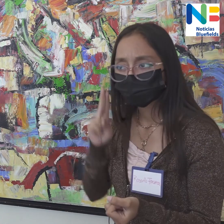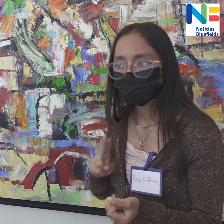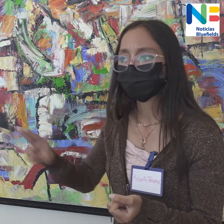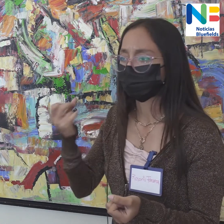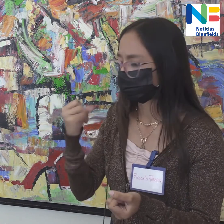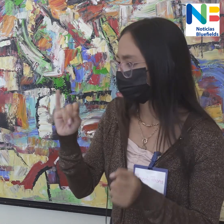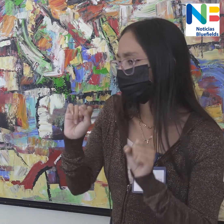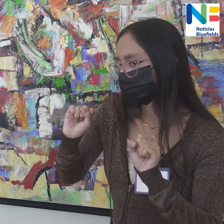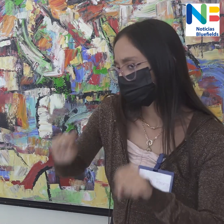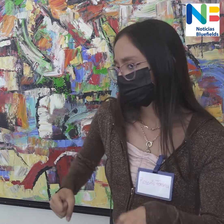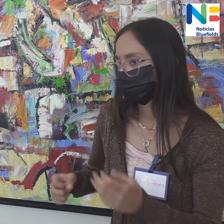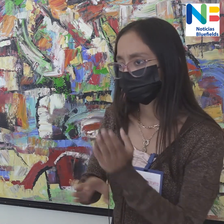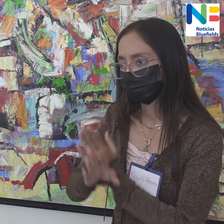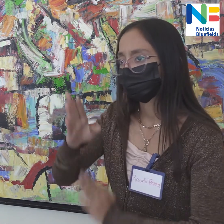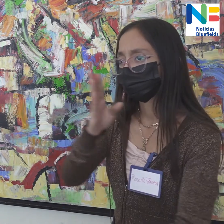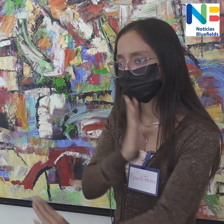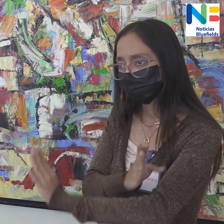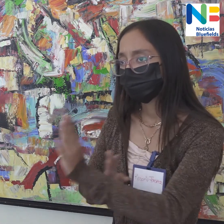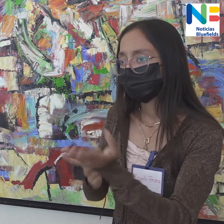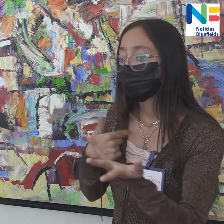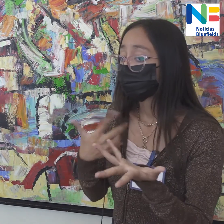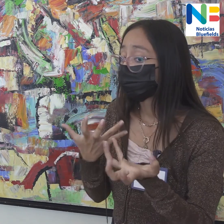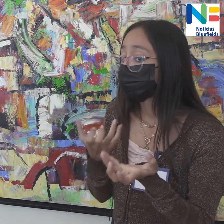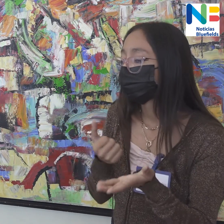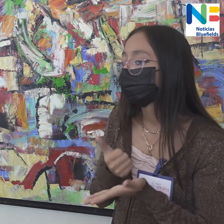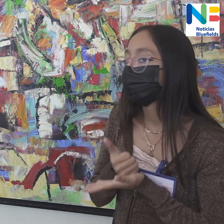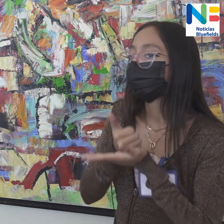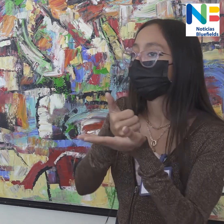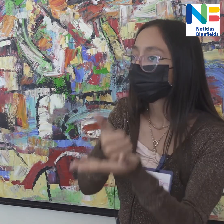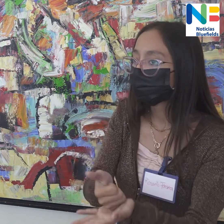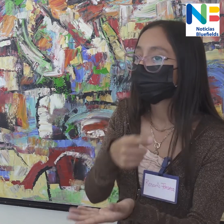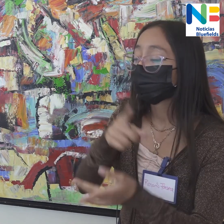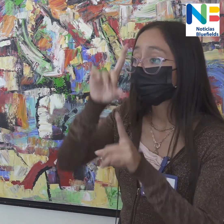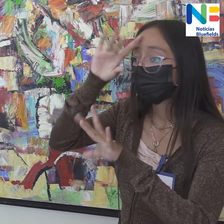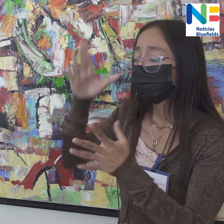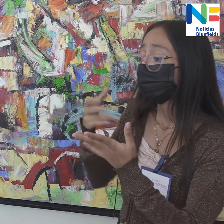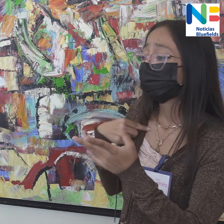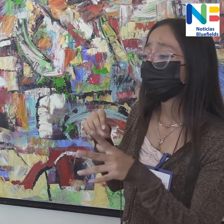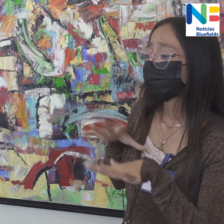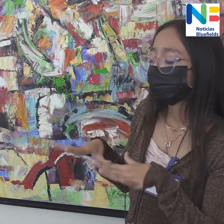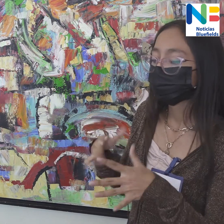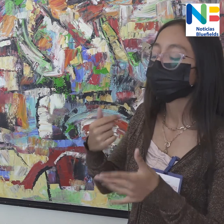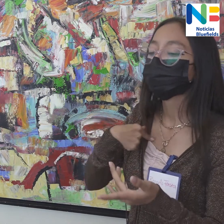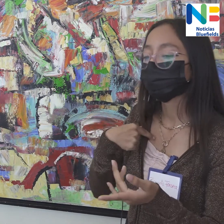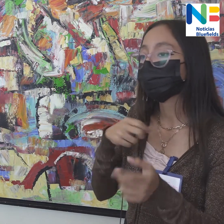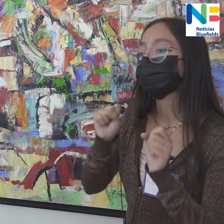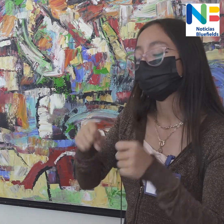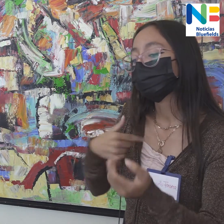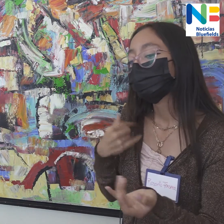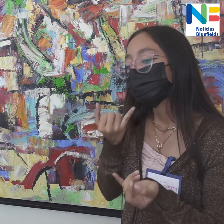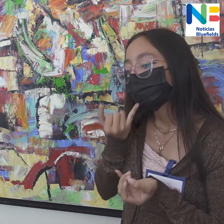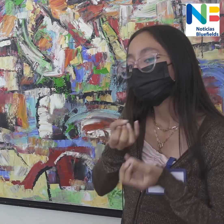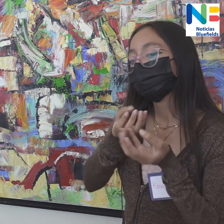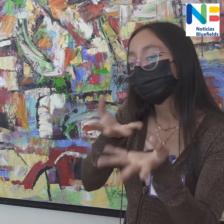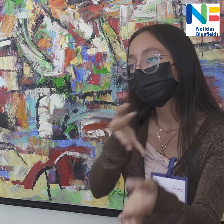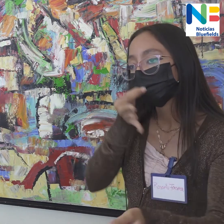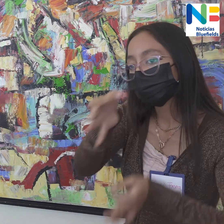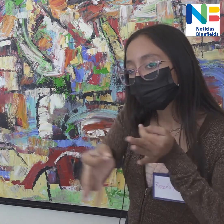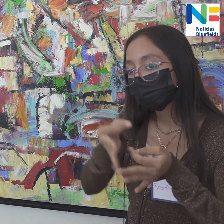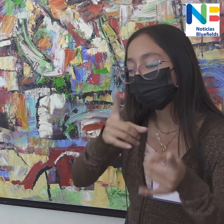algo, y la universidad está abierta para eso y está dispuesta a apoyarnos. No decirnos no puedo o tengo temor, no.